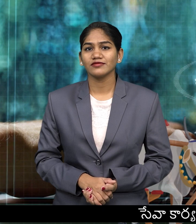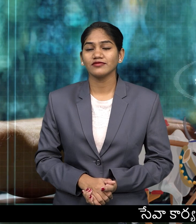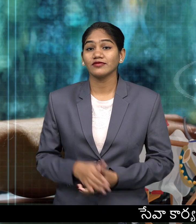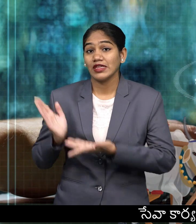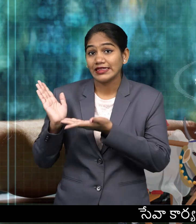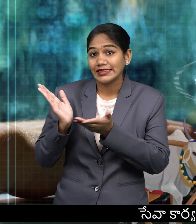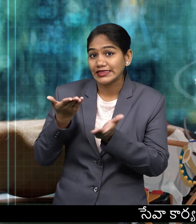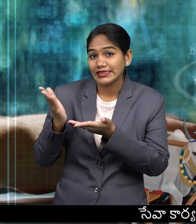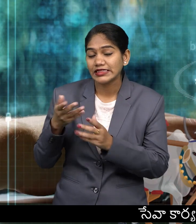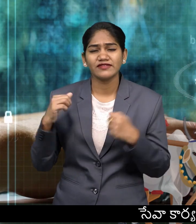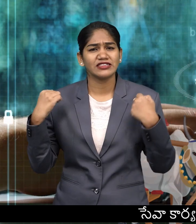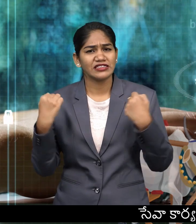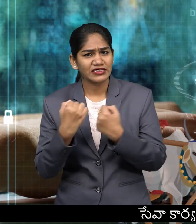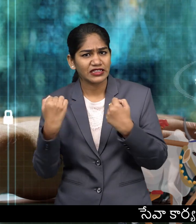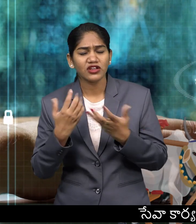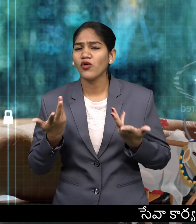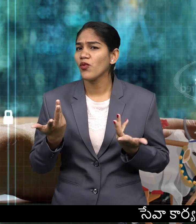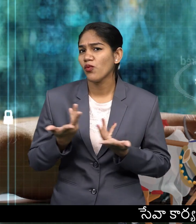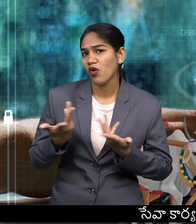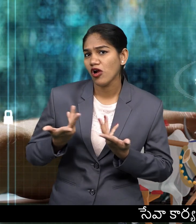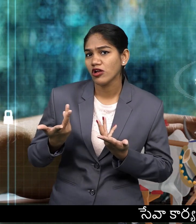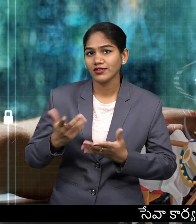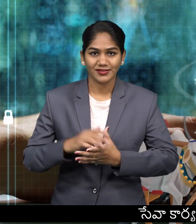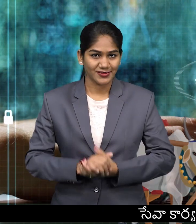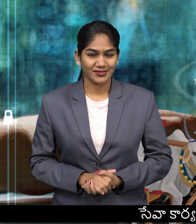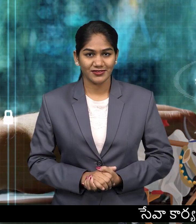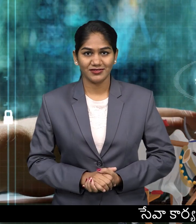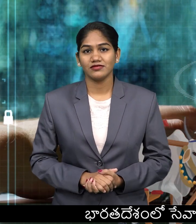సేవా కార్యకలాపం అంటే ఏమిటి?